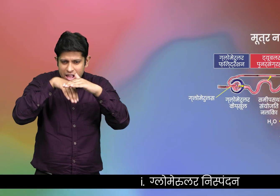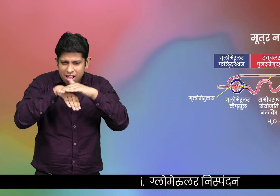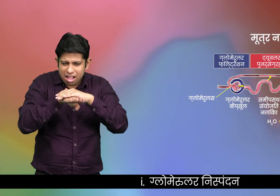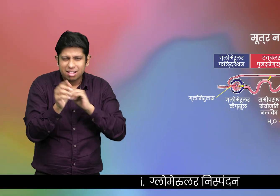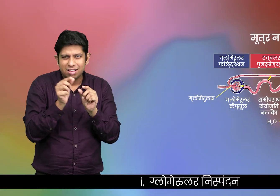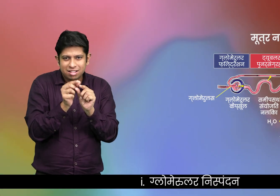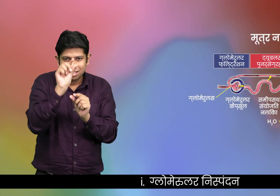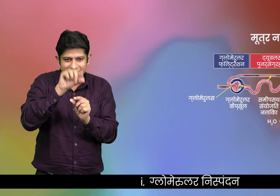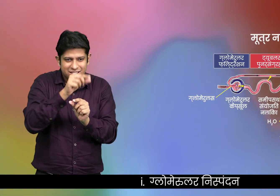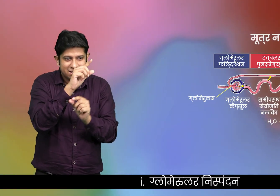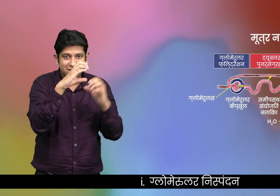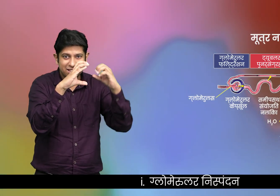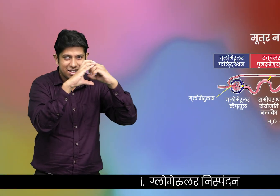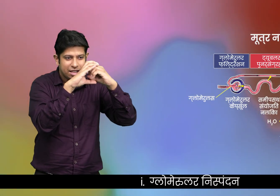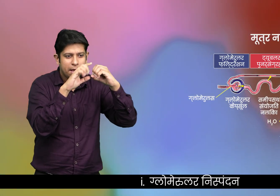निस्पंदन,